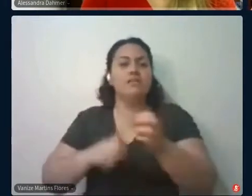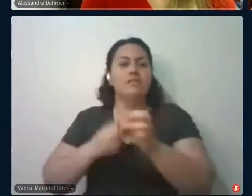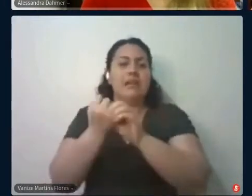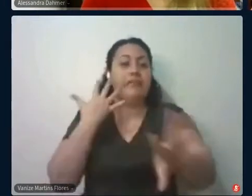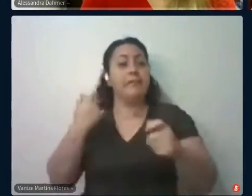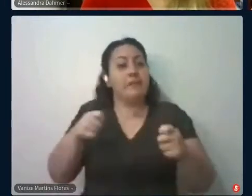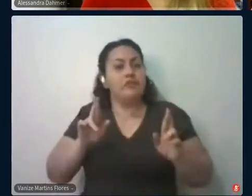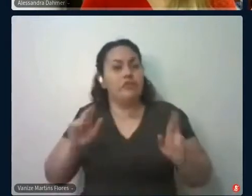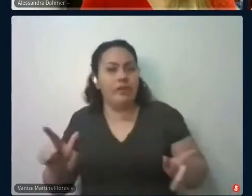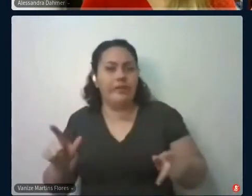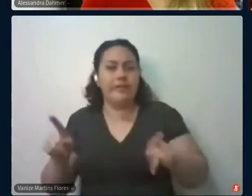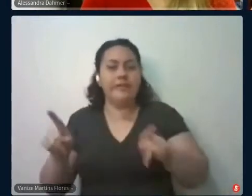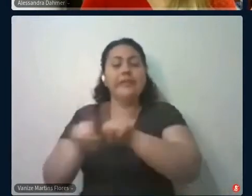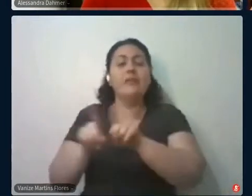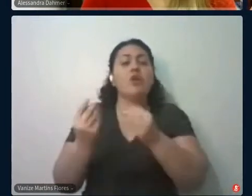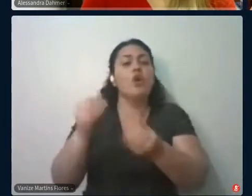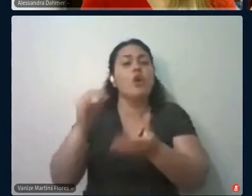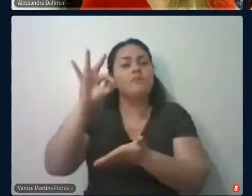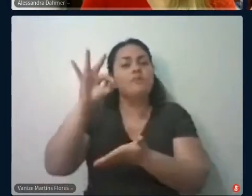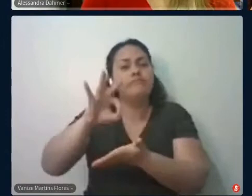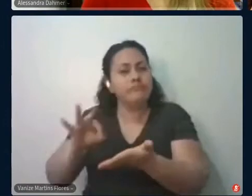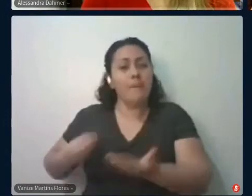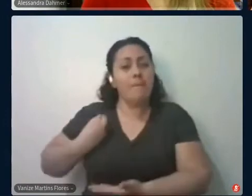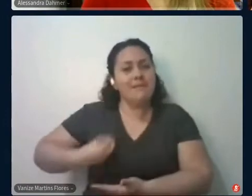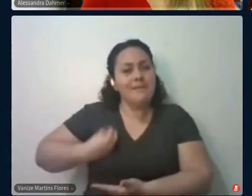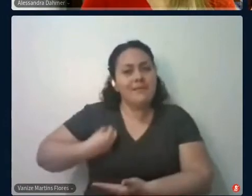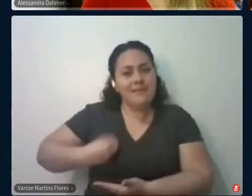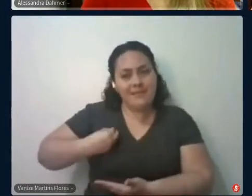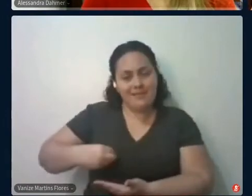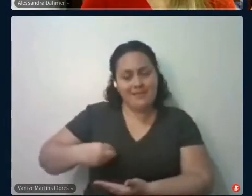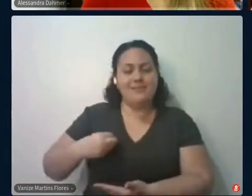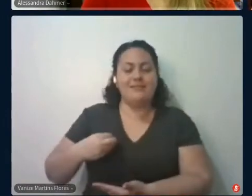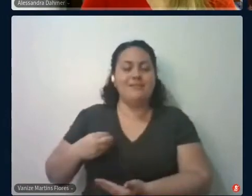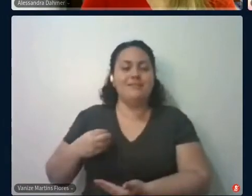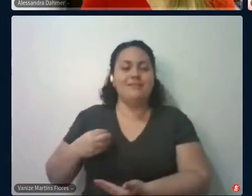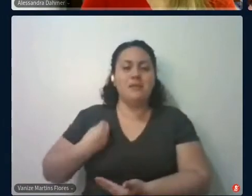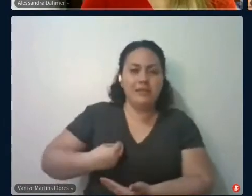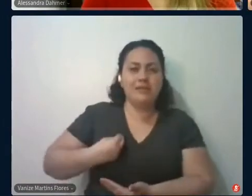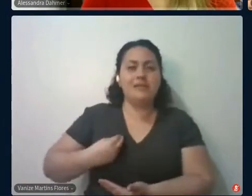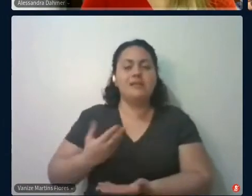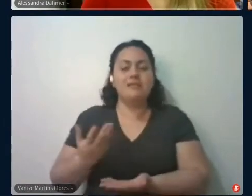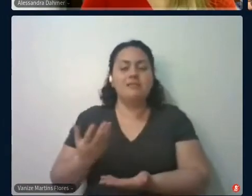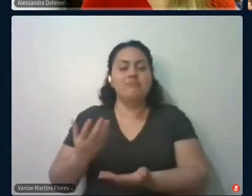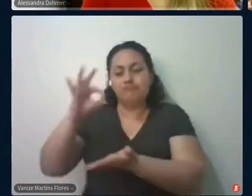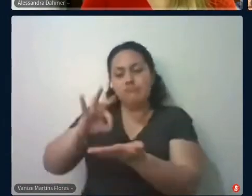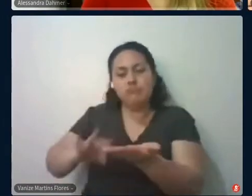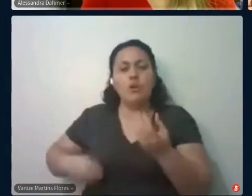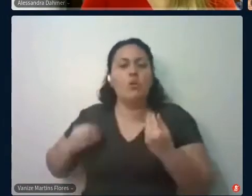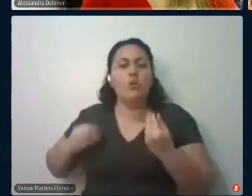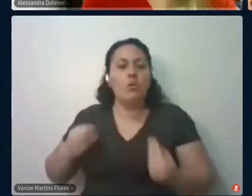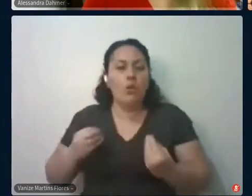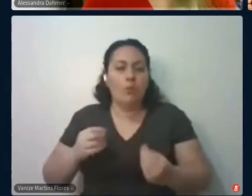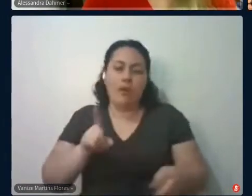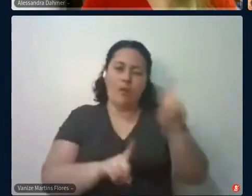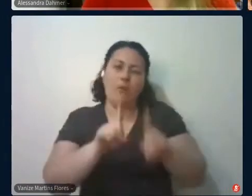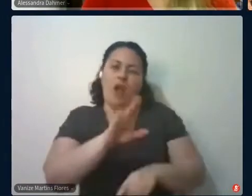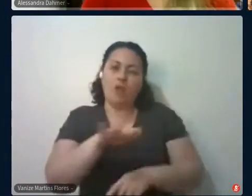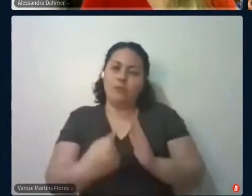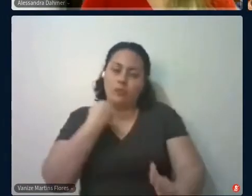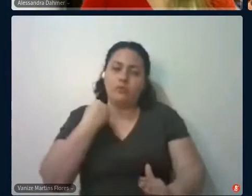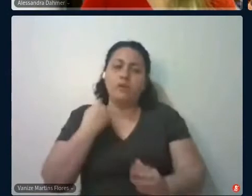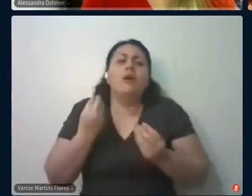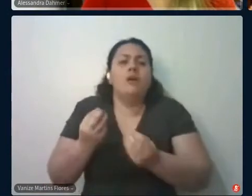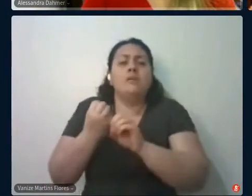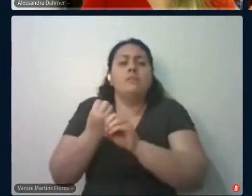atribuir frequência, né? Então, isso foi uma das perguntas que veio de alguns alunos para a gente. Como que a gente atribui frequência em EAD? Bom,